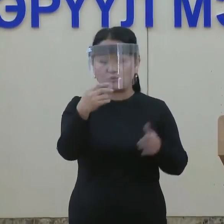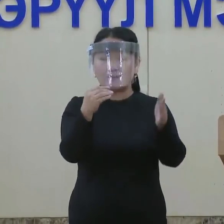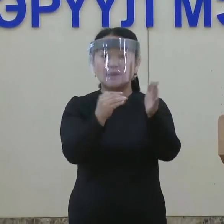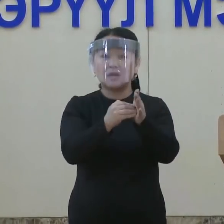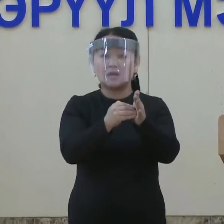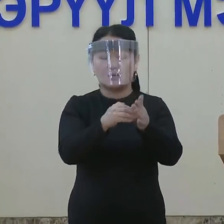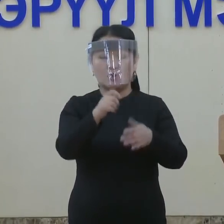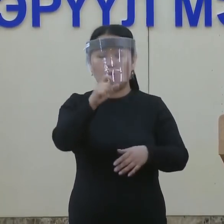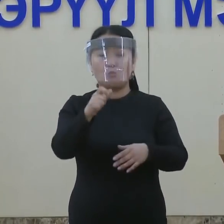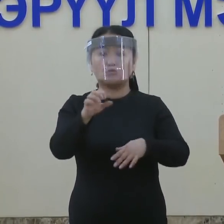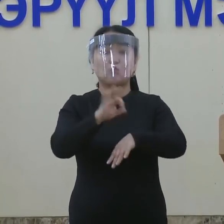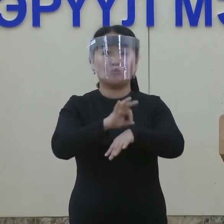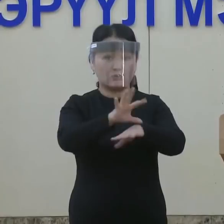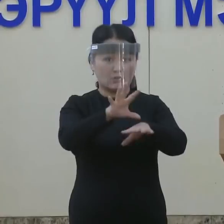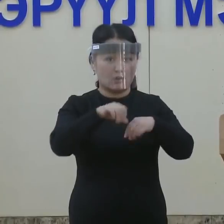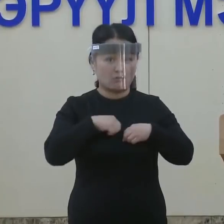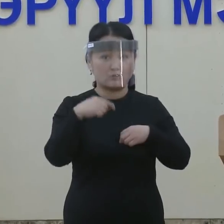2,330,967 хүн өвчилж